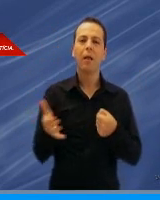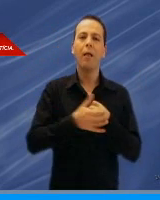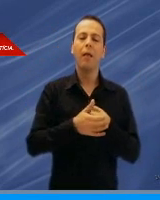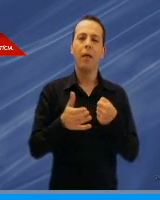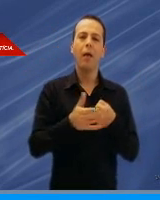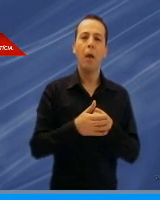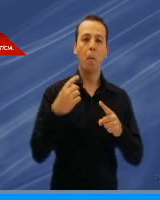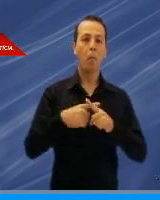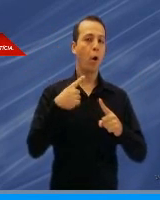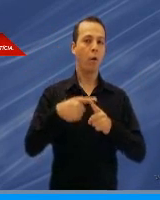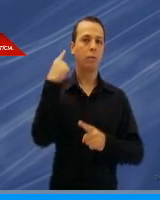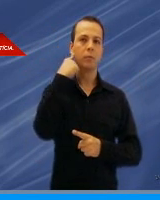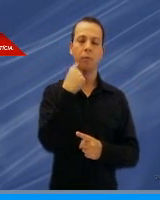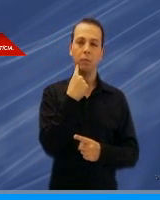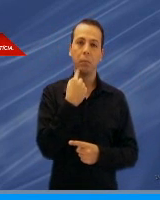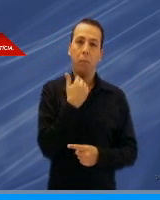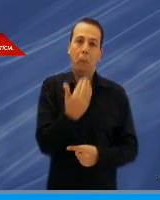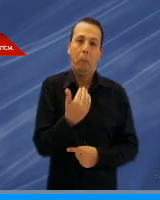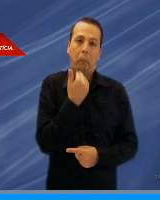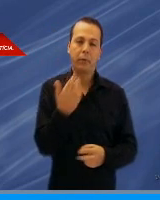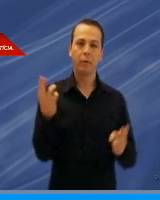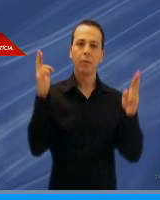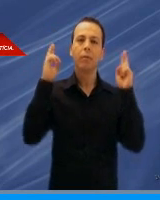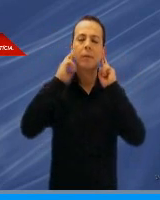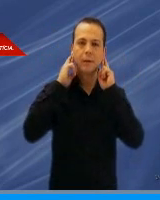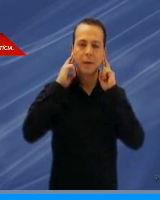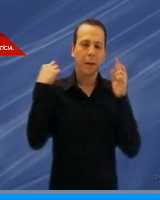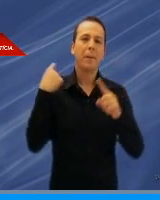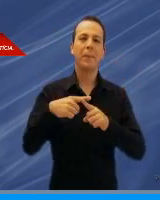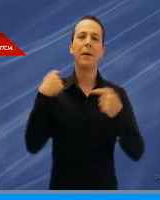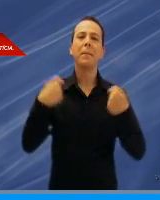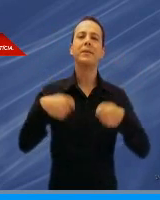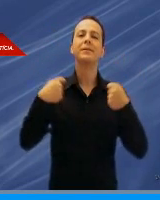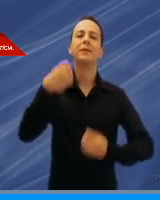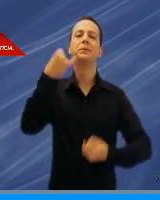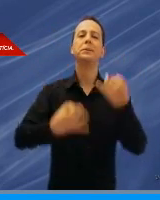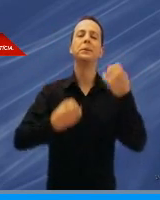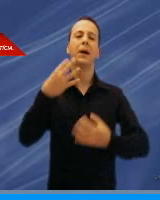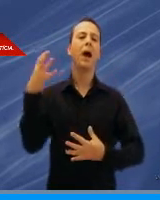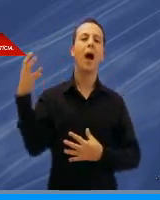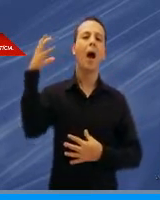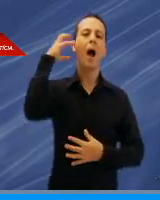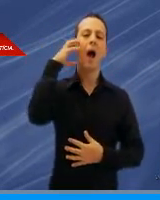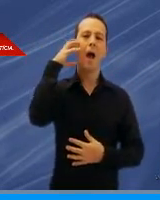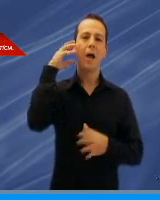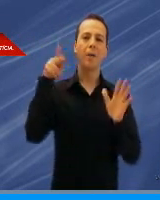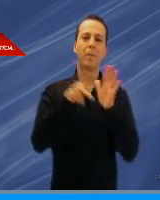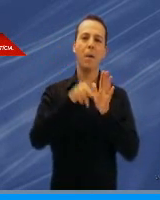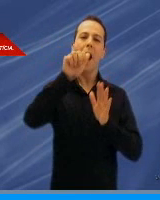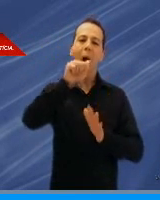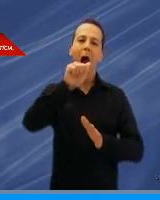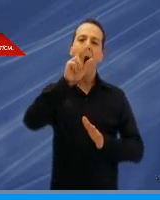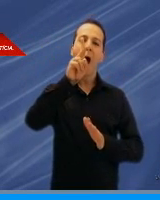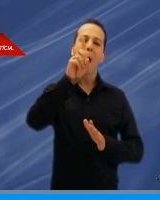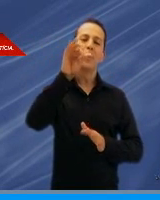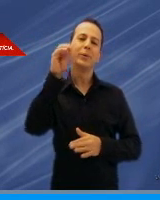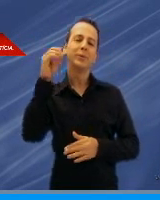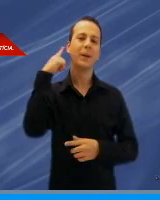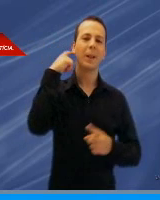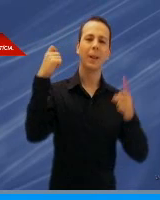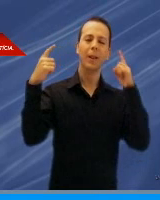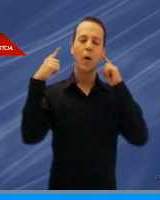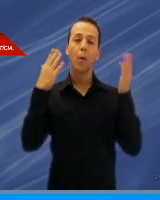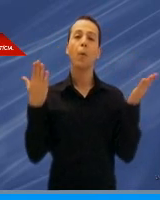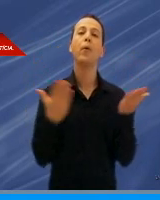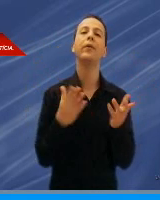por pessoas com deficiência auditiva, porque é uma mídia eminentemente de áudio, né? Claro, então, o que a gente